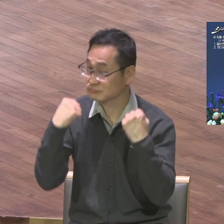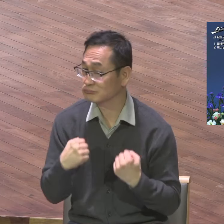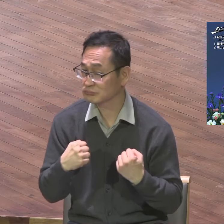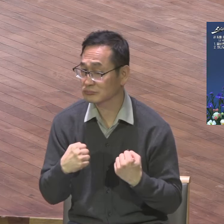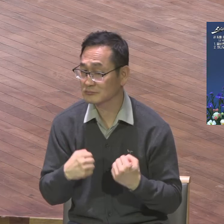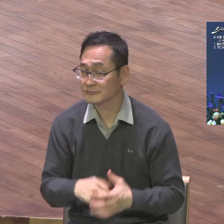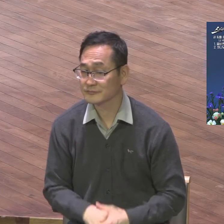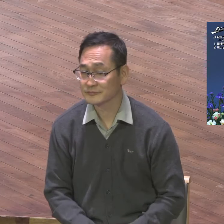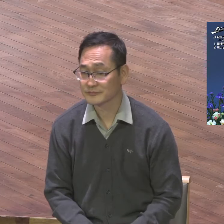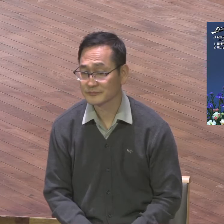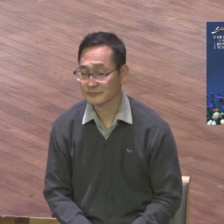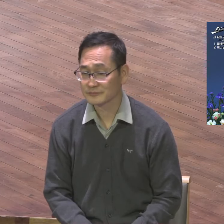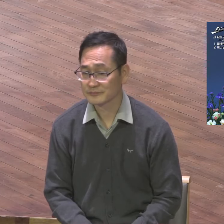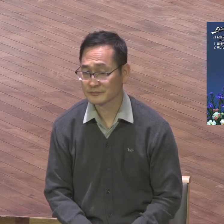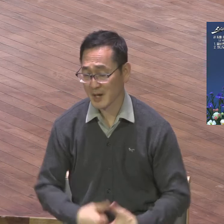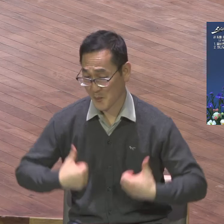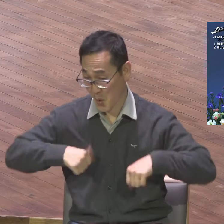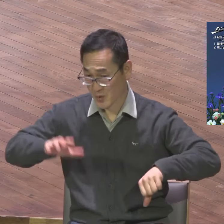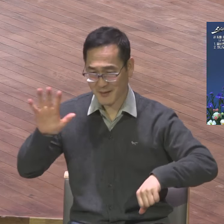주저앉게 하지 아니하시고